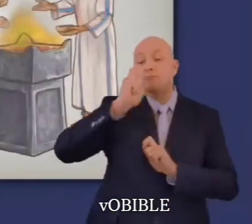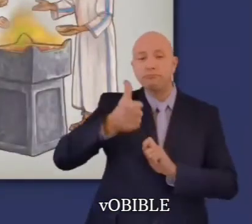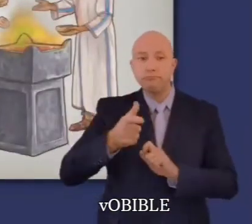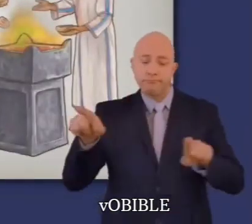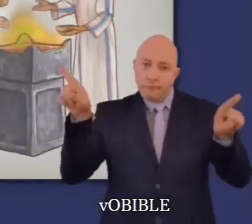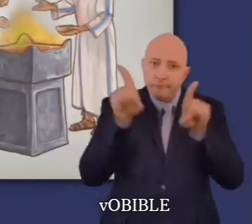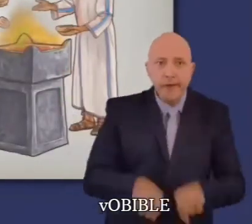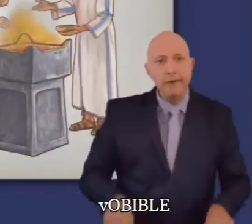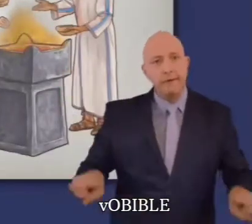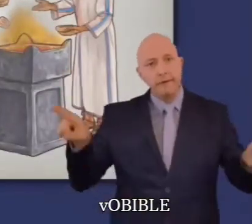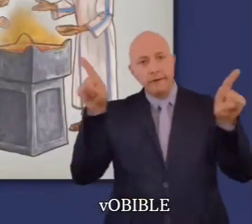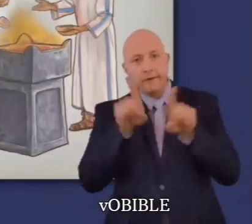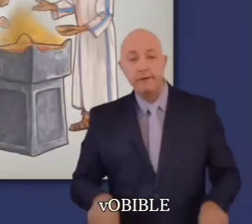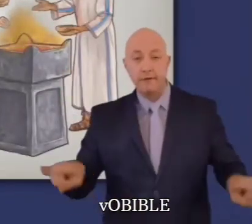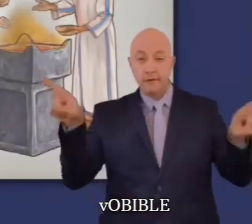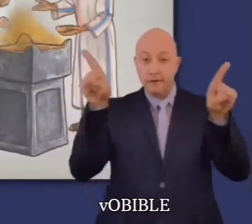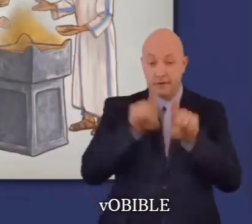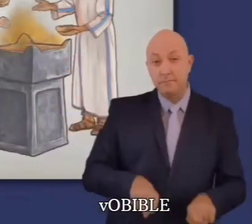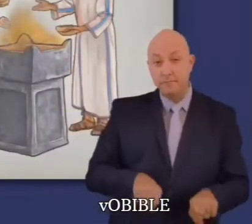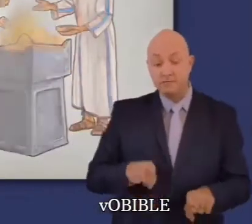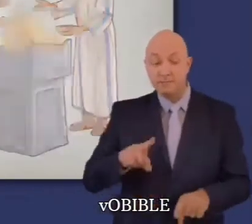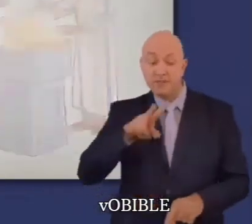au travail forcé.